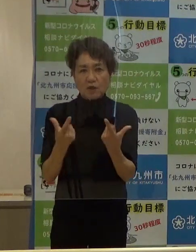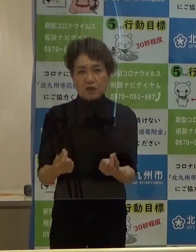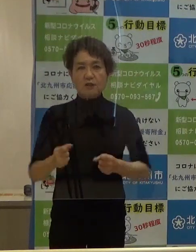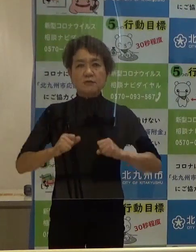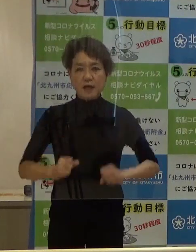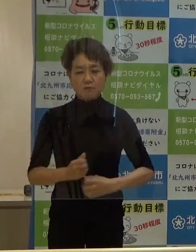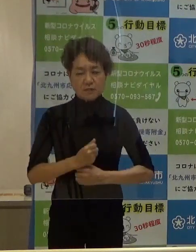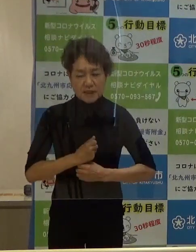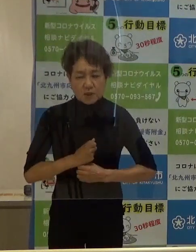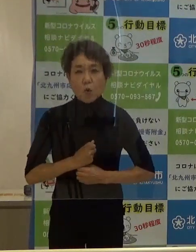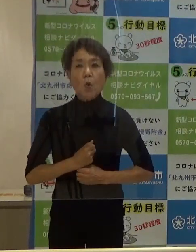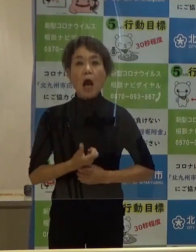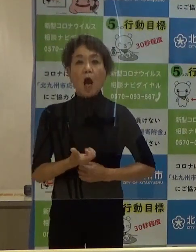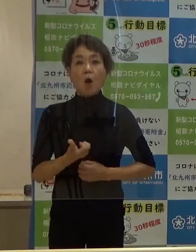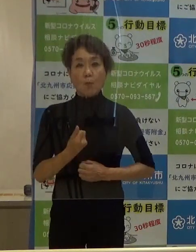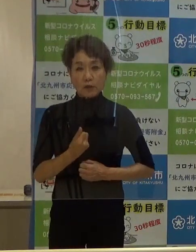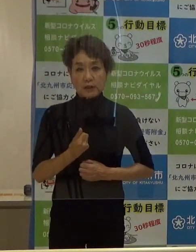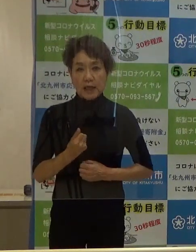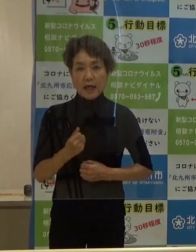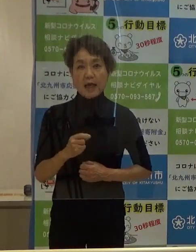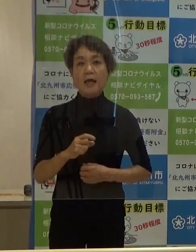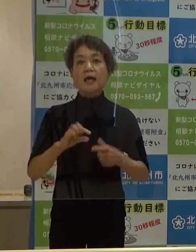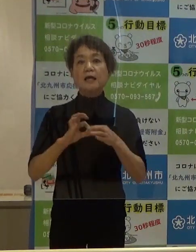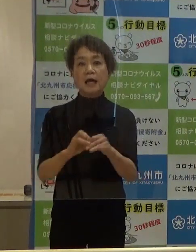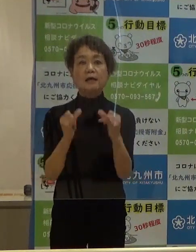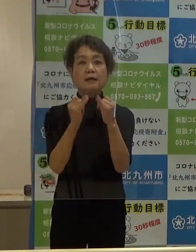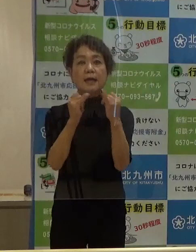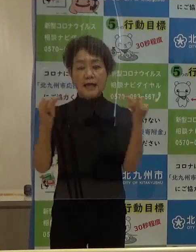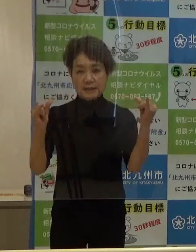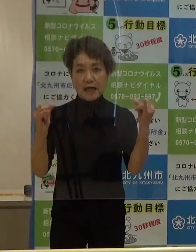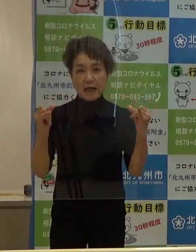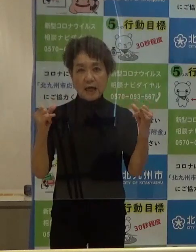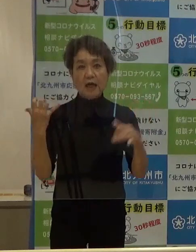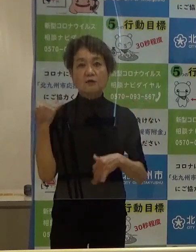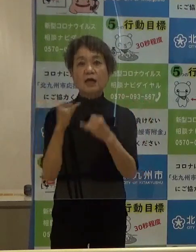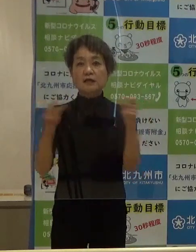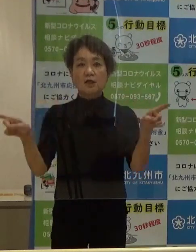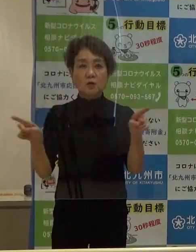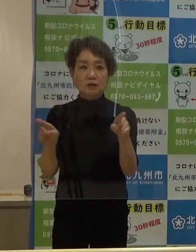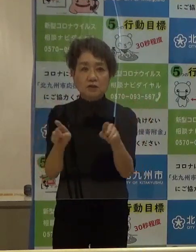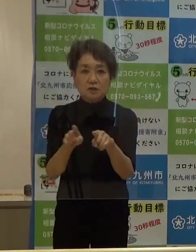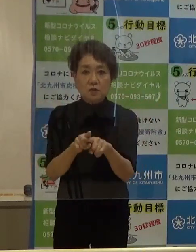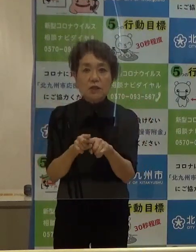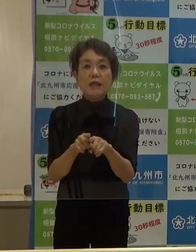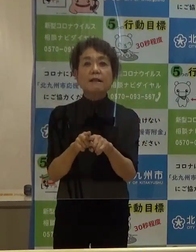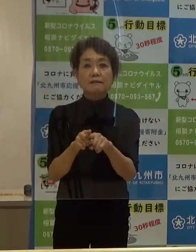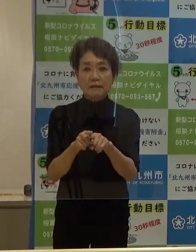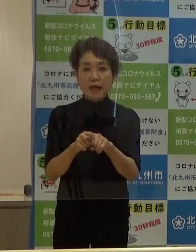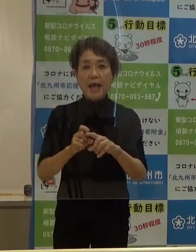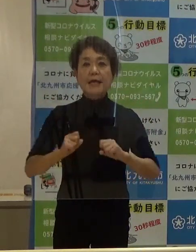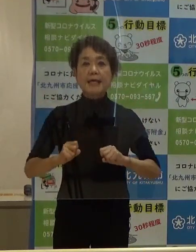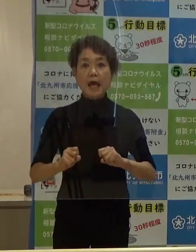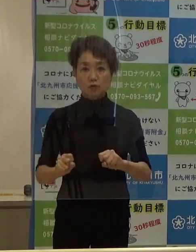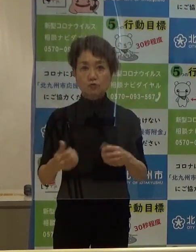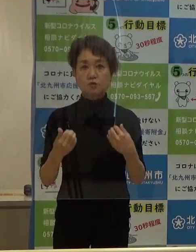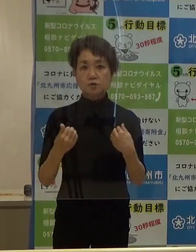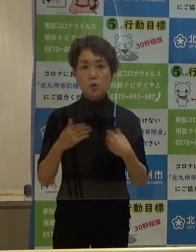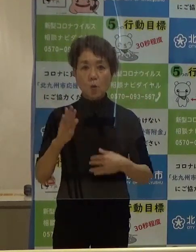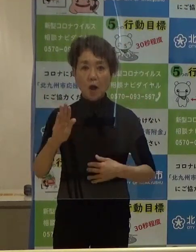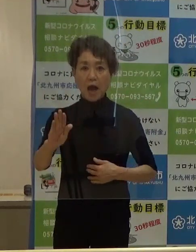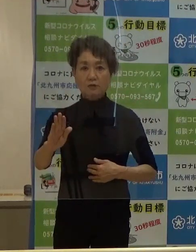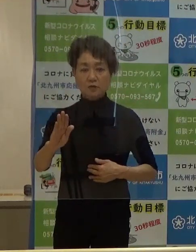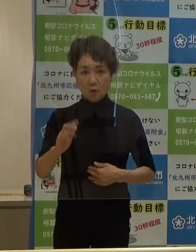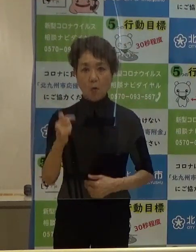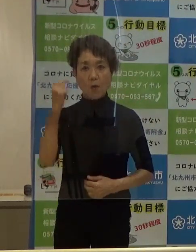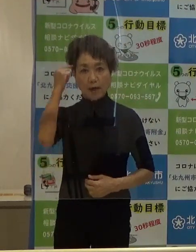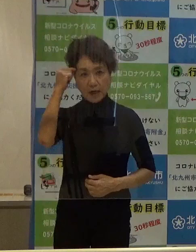張感を持って、主催者関係者と一緒になってですね、対応をしっかりとする必要があると改